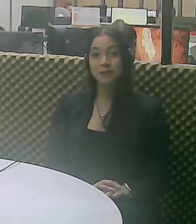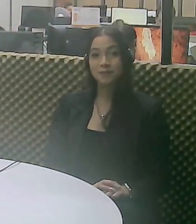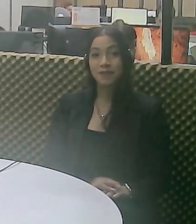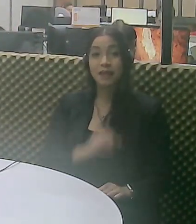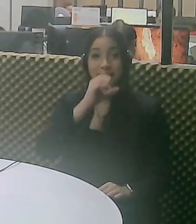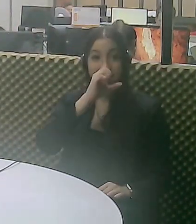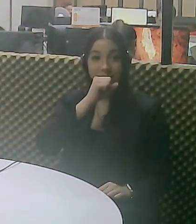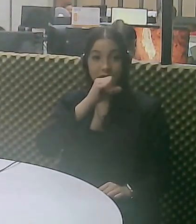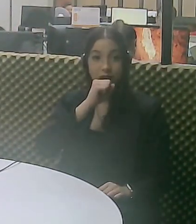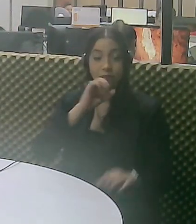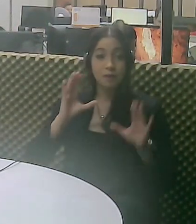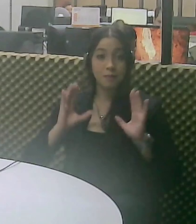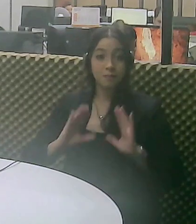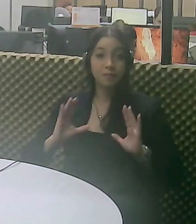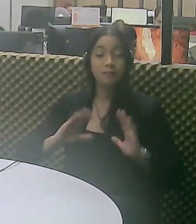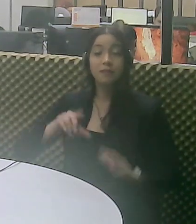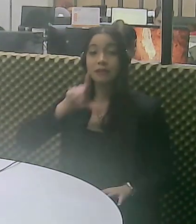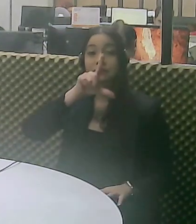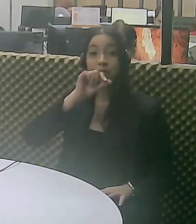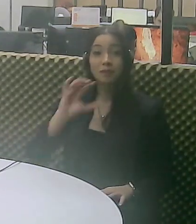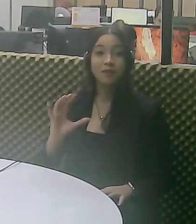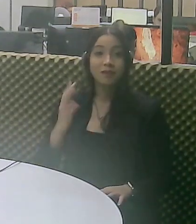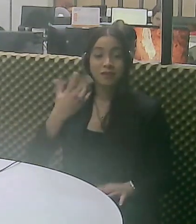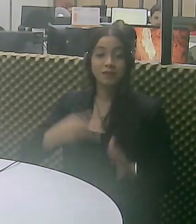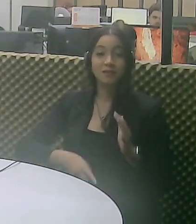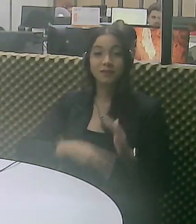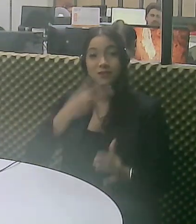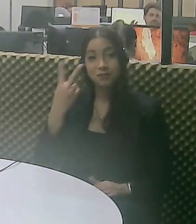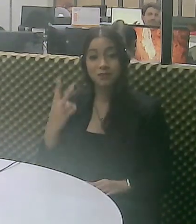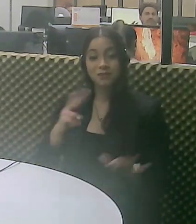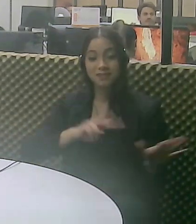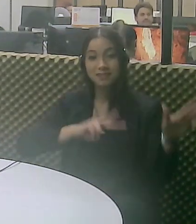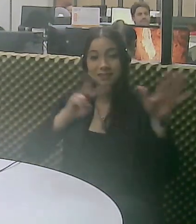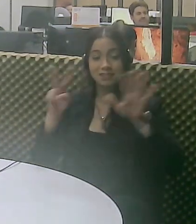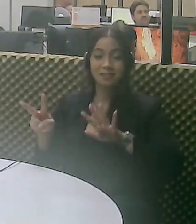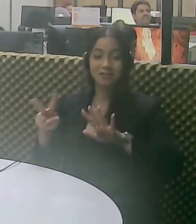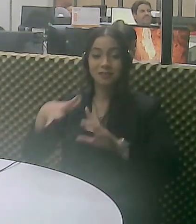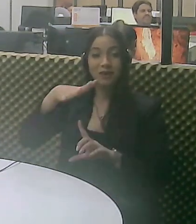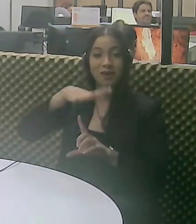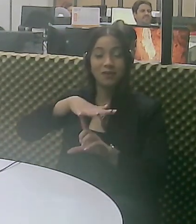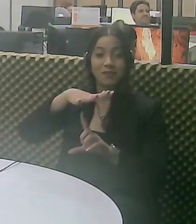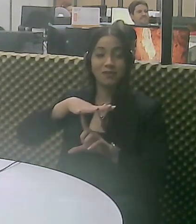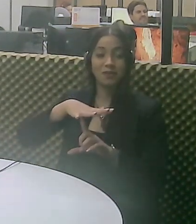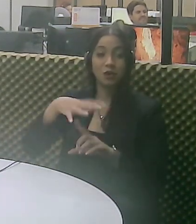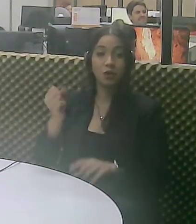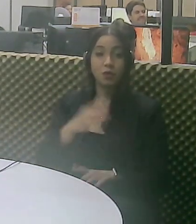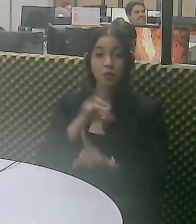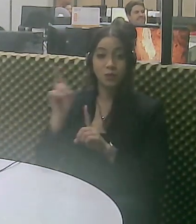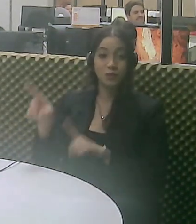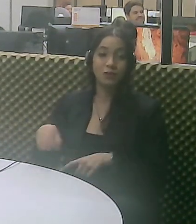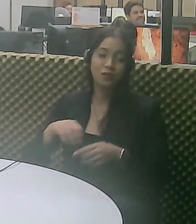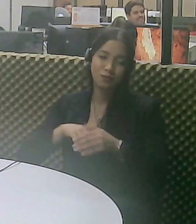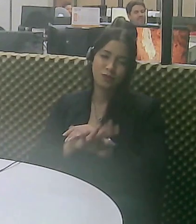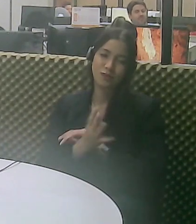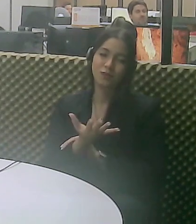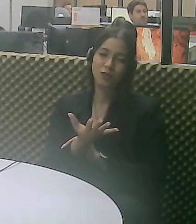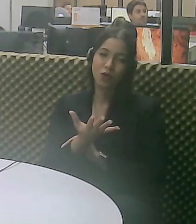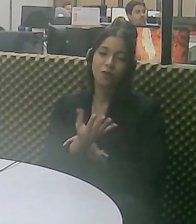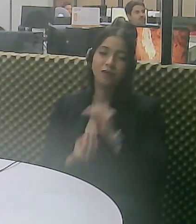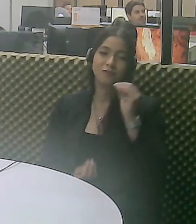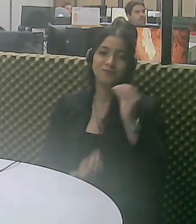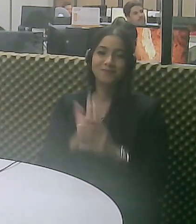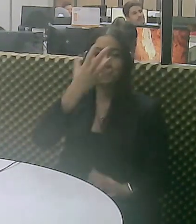Neste sábado, no Parque do Sabiá, ocorre a segunda edição da Semana da Feira Novo Agro. Tradicional, a feira foi elaborada